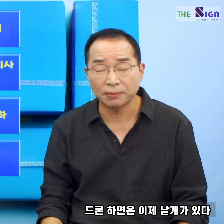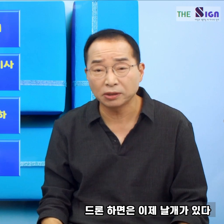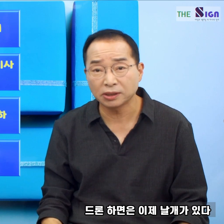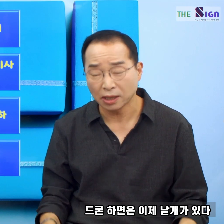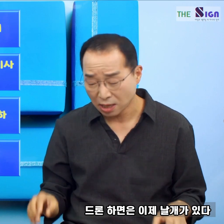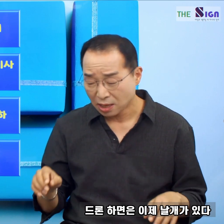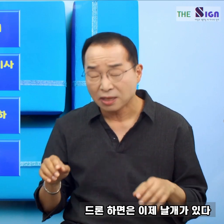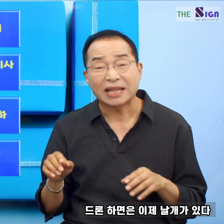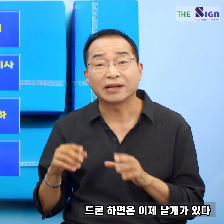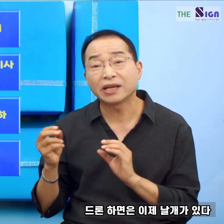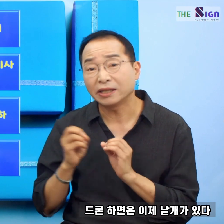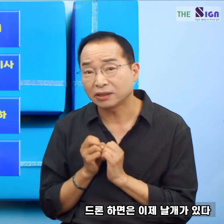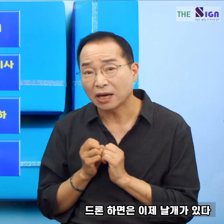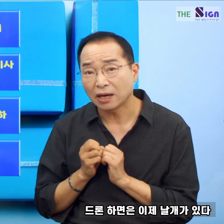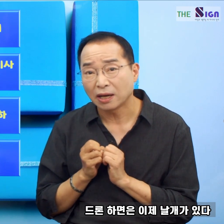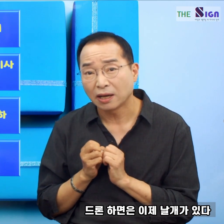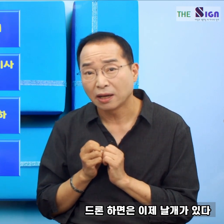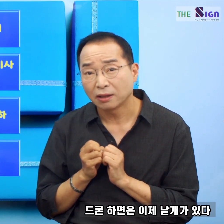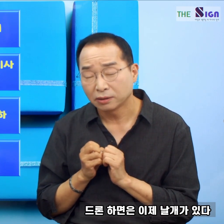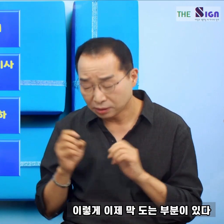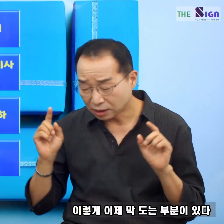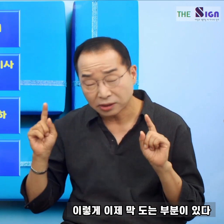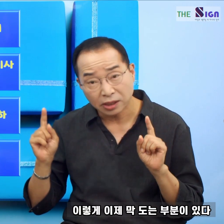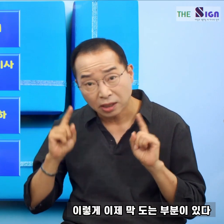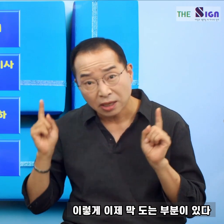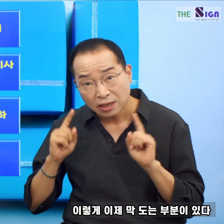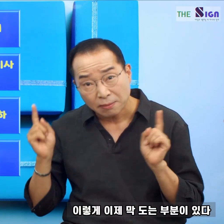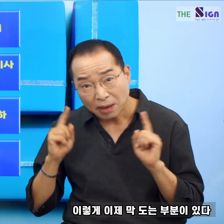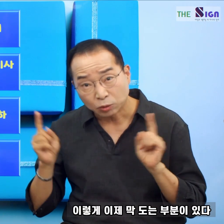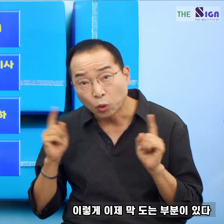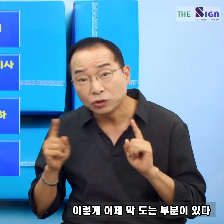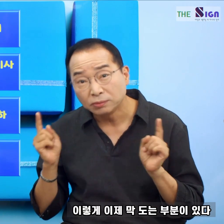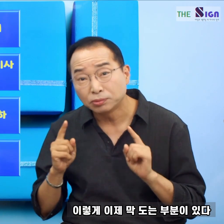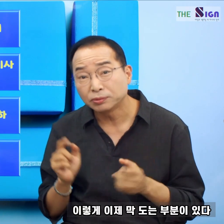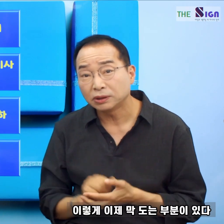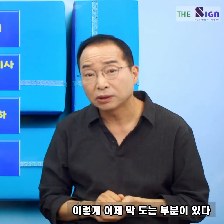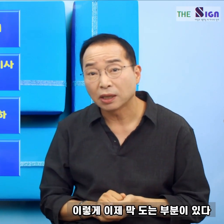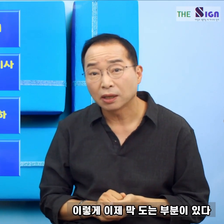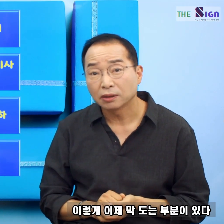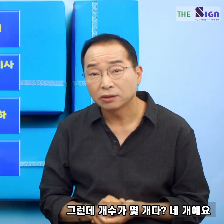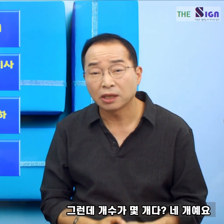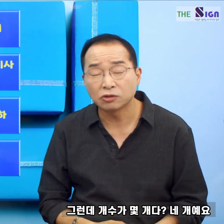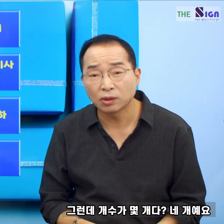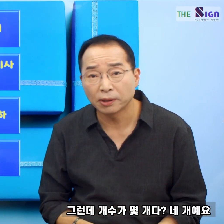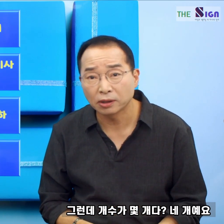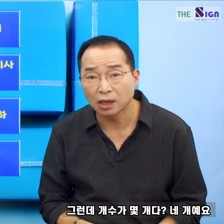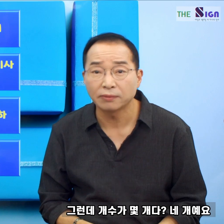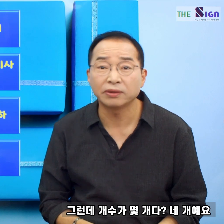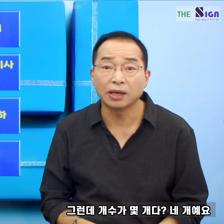이제 날개가 있다. 이렇게 이제 막 도는 부분이 있다. 근데 개수가 몇 개다?